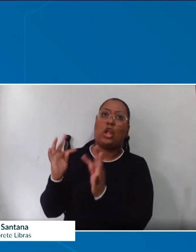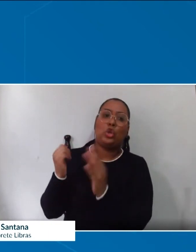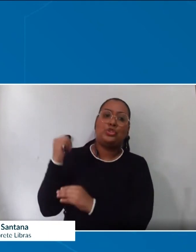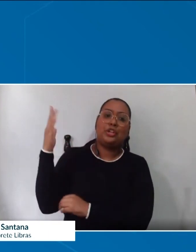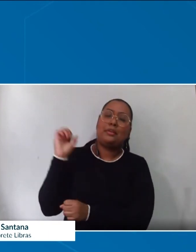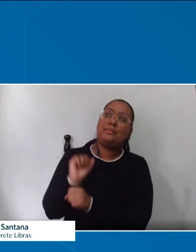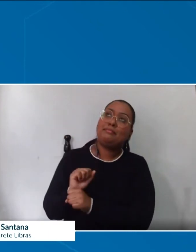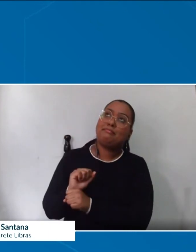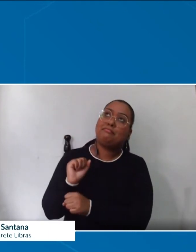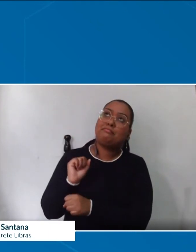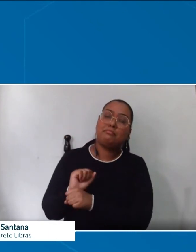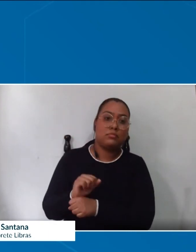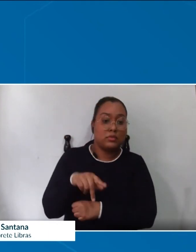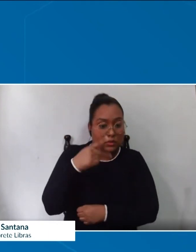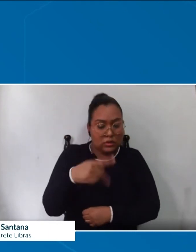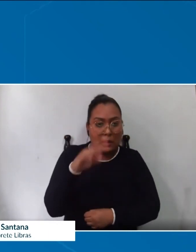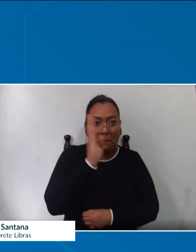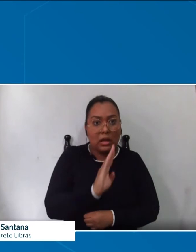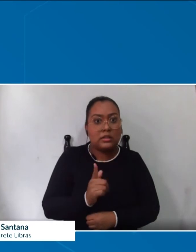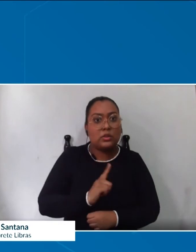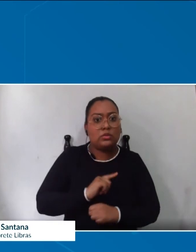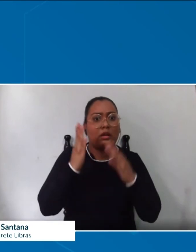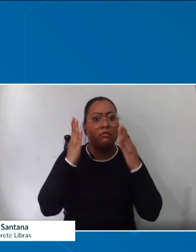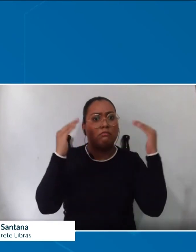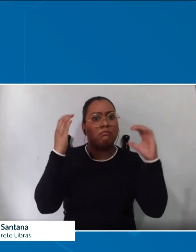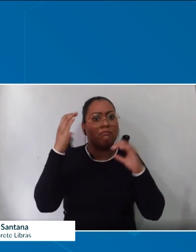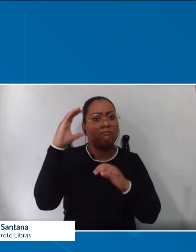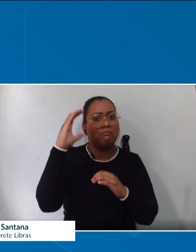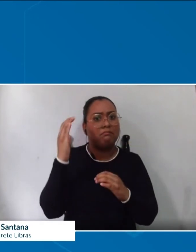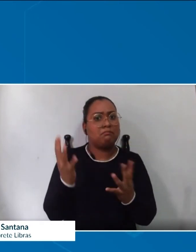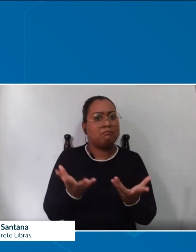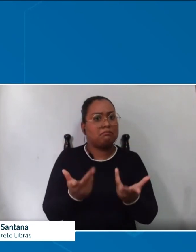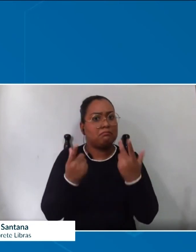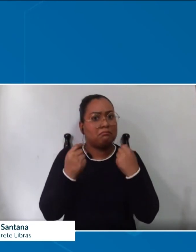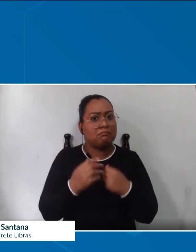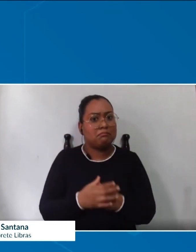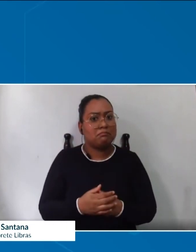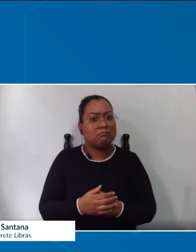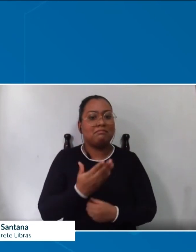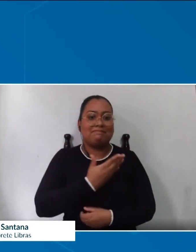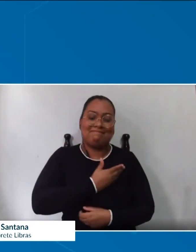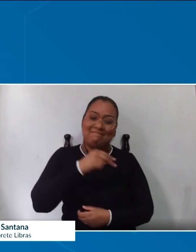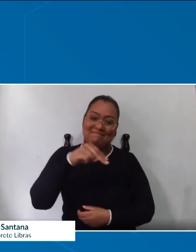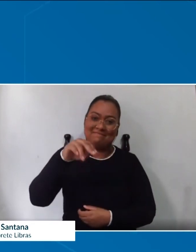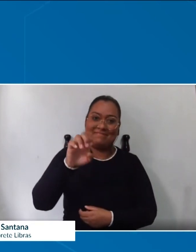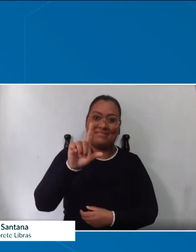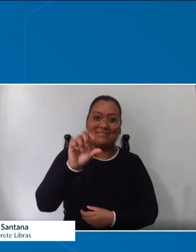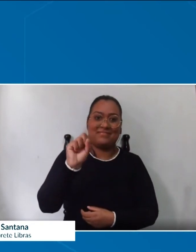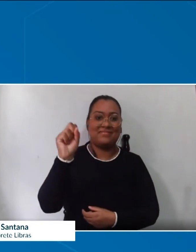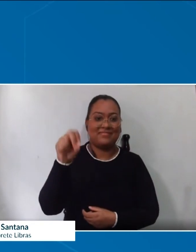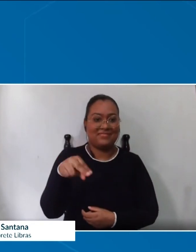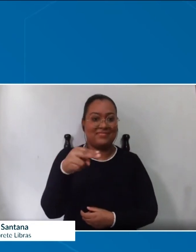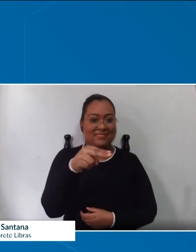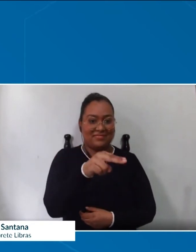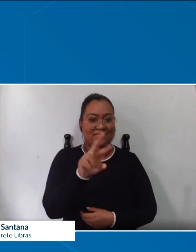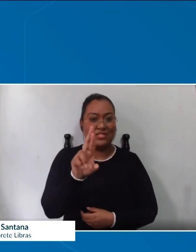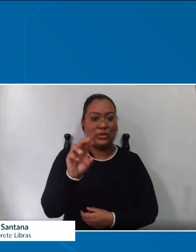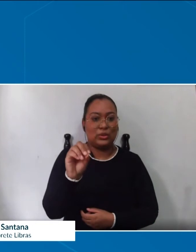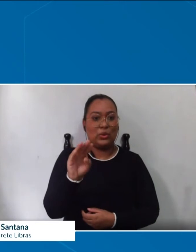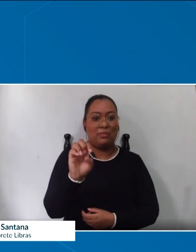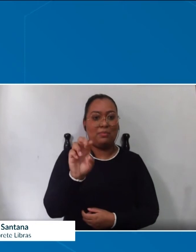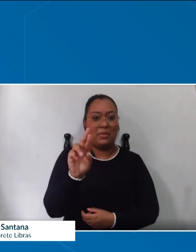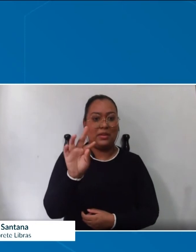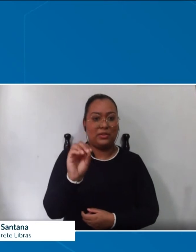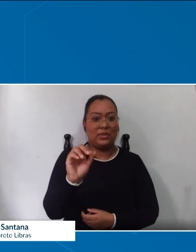aqui cientistas que são brilhantes. Nisso aí eu já cito meu amigo Nelson Antoniozzi, tá? Com